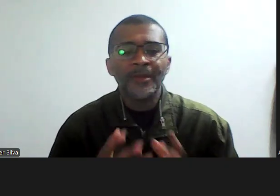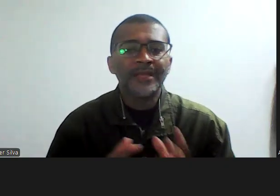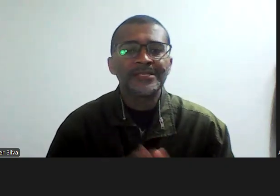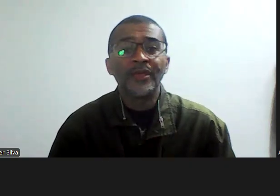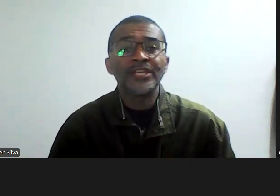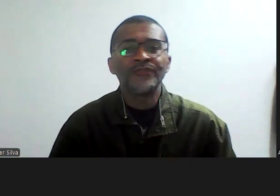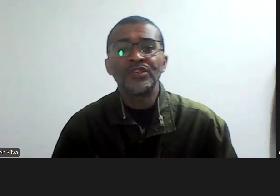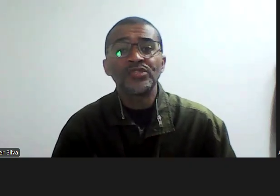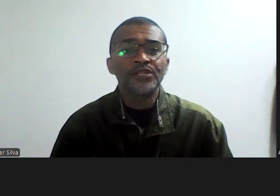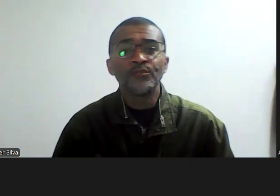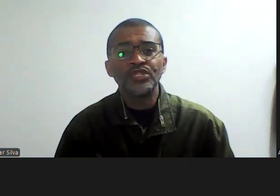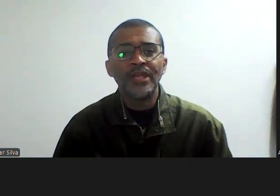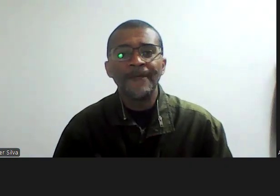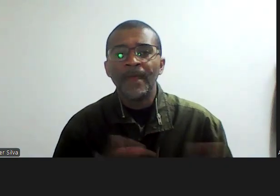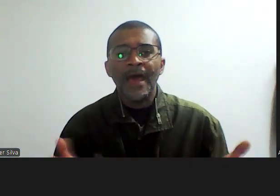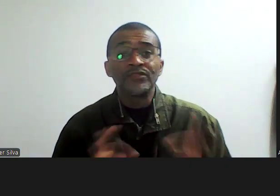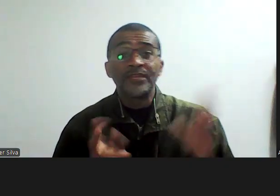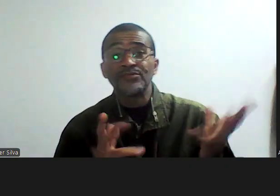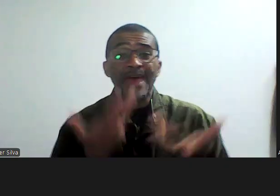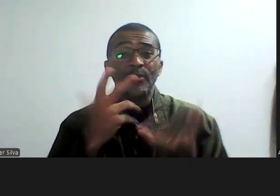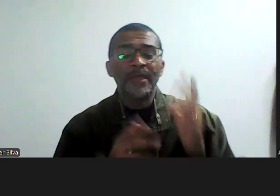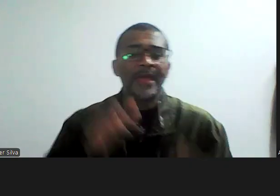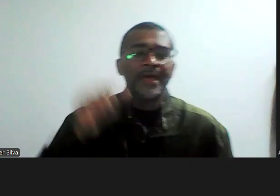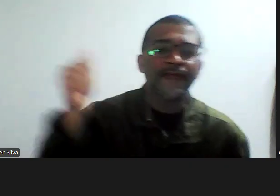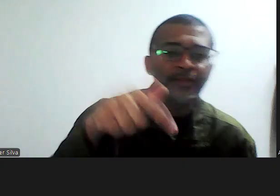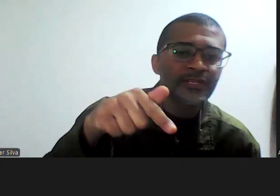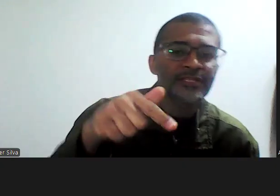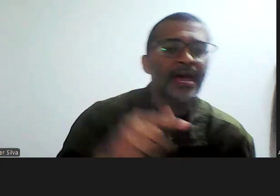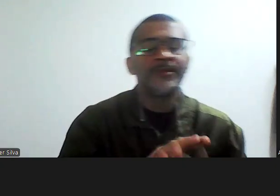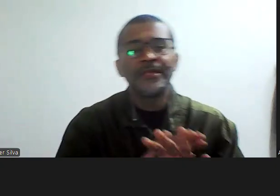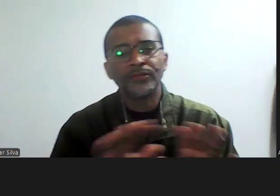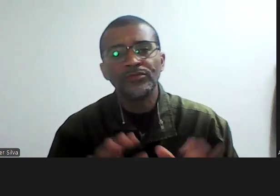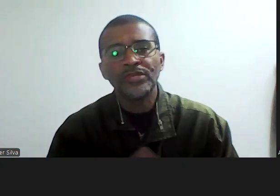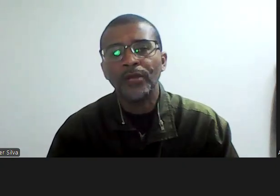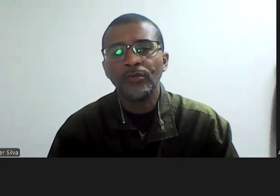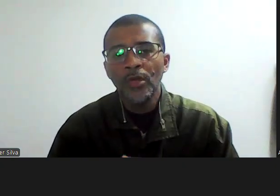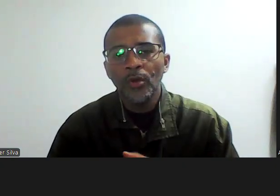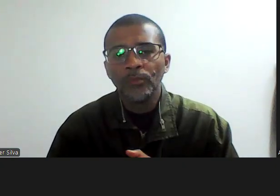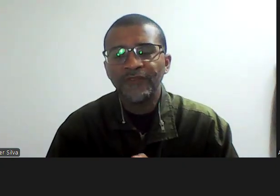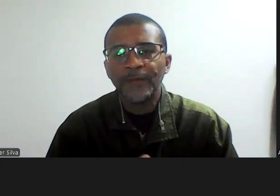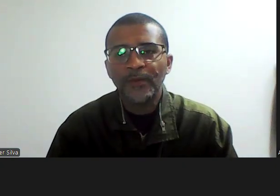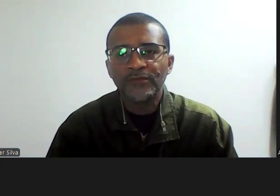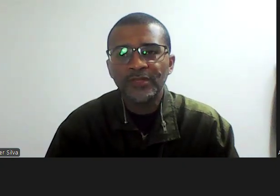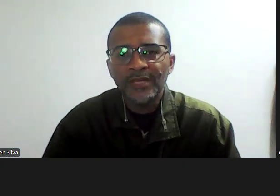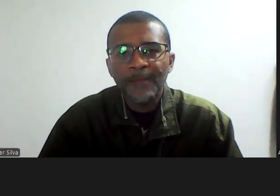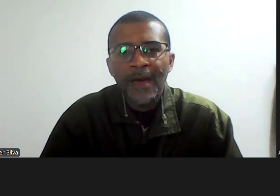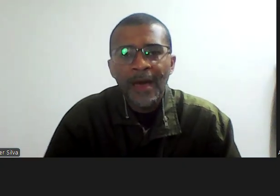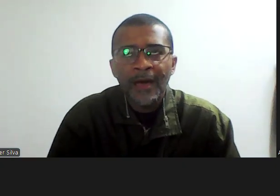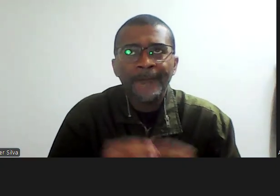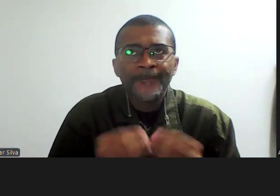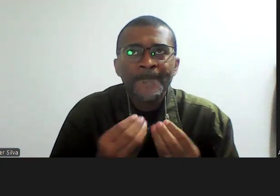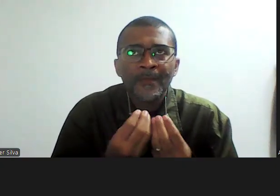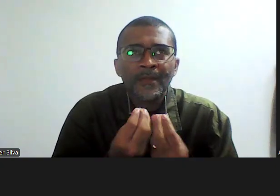Numa interpretação, Igreja Adventista do Sétimo Dia. Você não sabe como é que é. Cara, faz o que você sabe e tá tudo certo. Como já falamos para vocês,